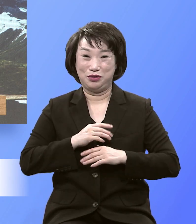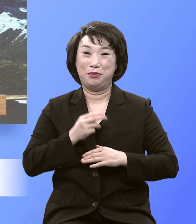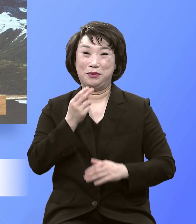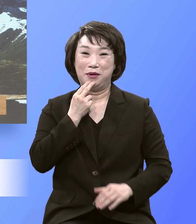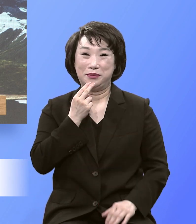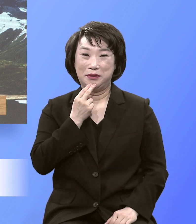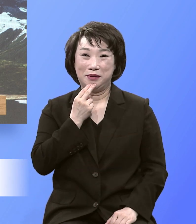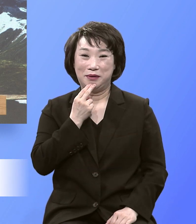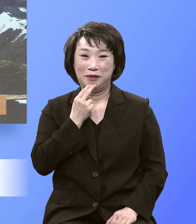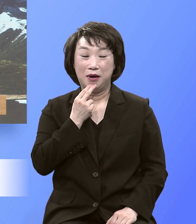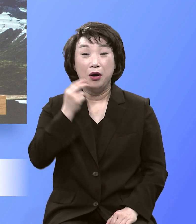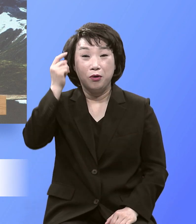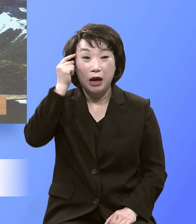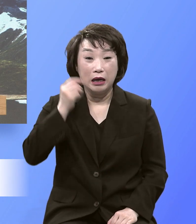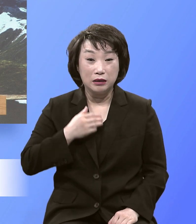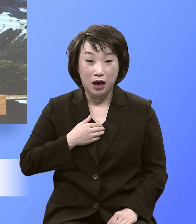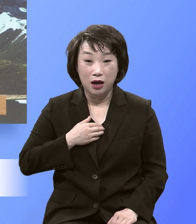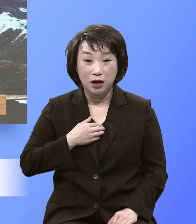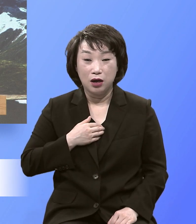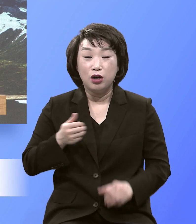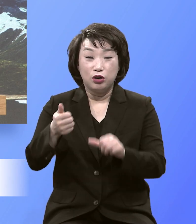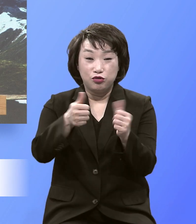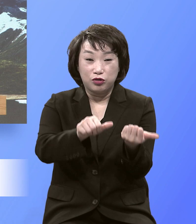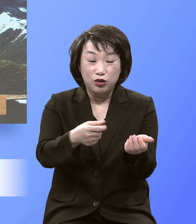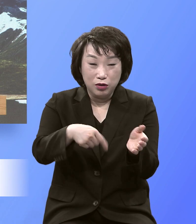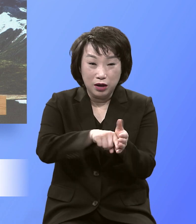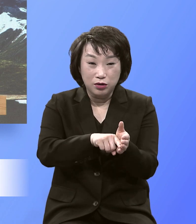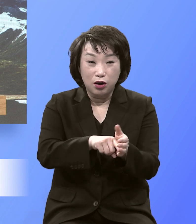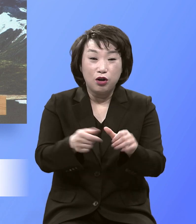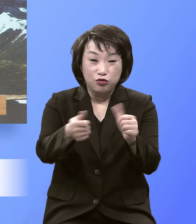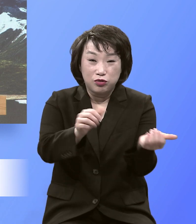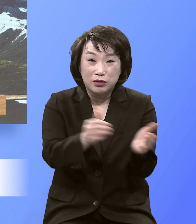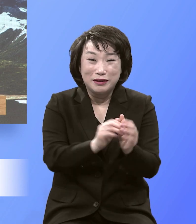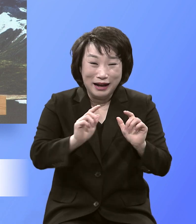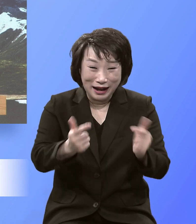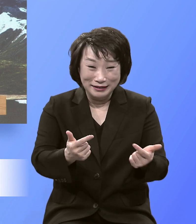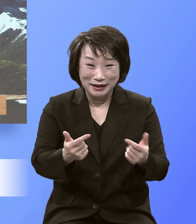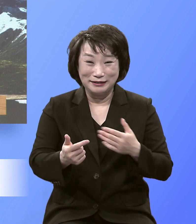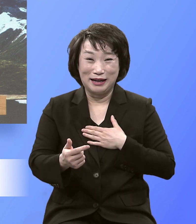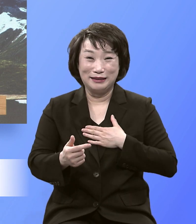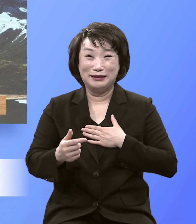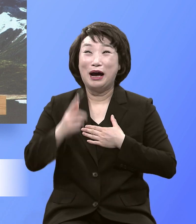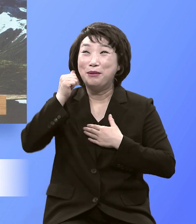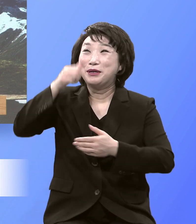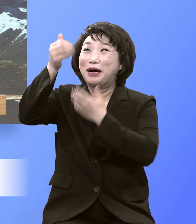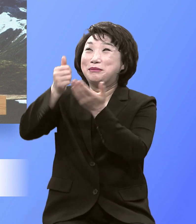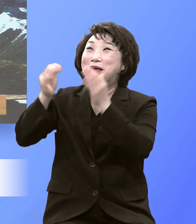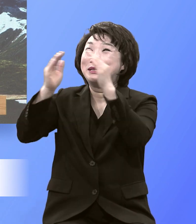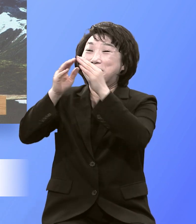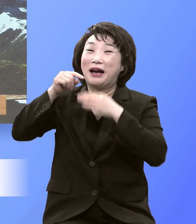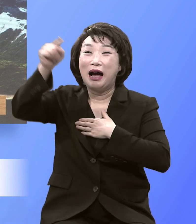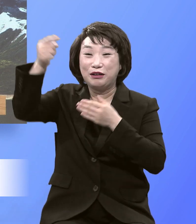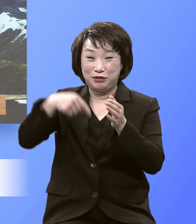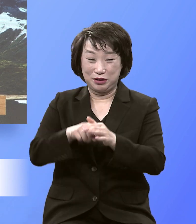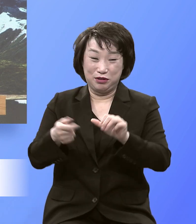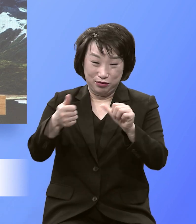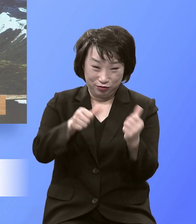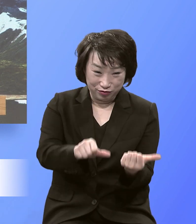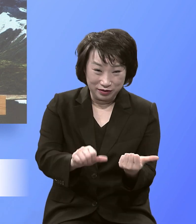말이야. 왜? 나는 죽기 위해서 죽는 것이 아니야. 나는 아버지 집에 가기 위해서